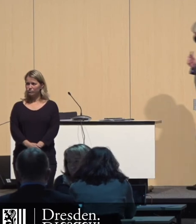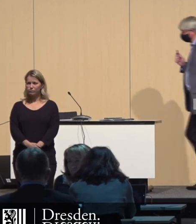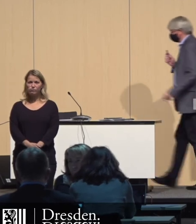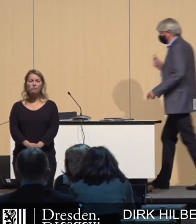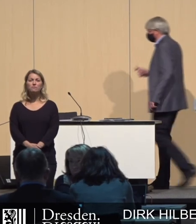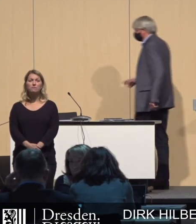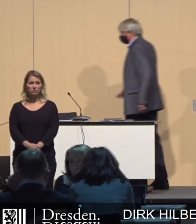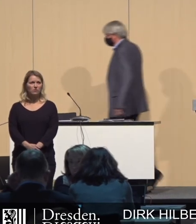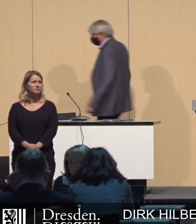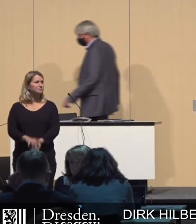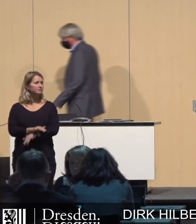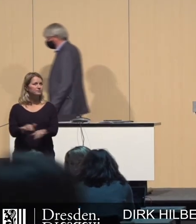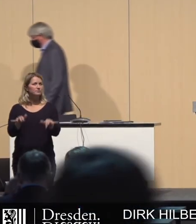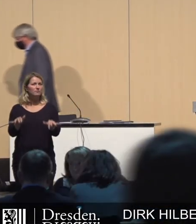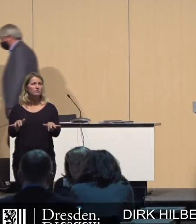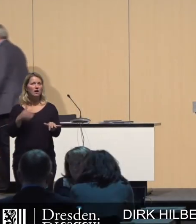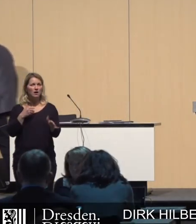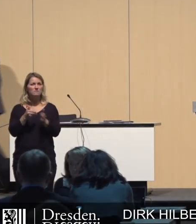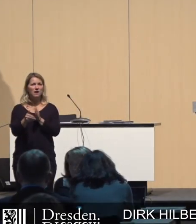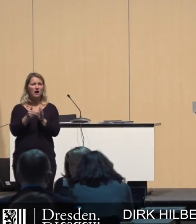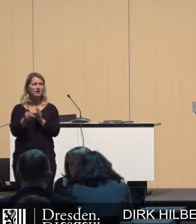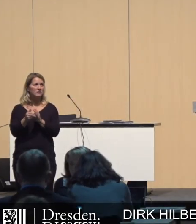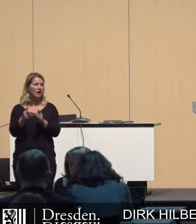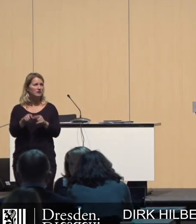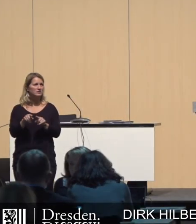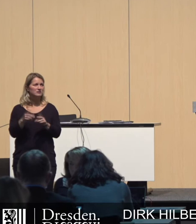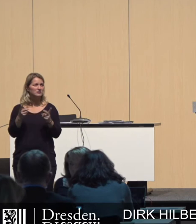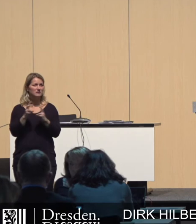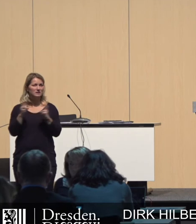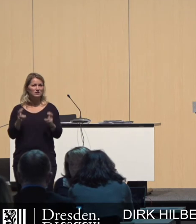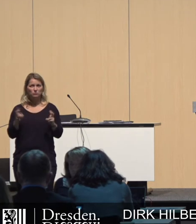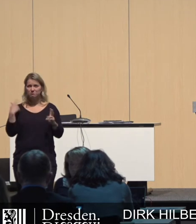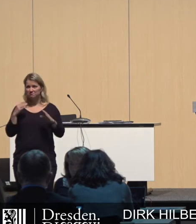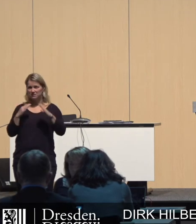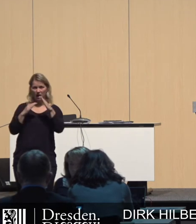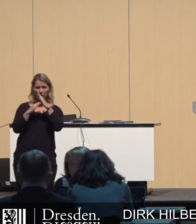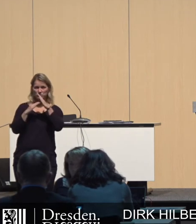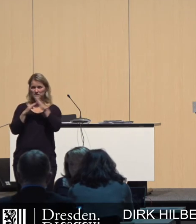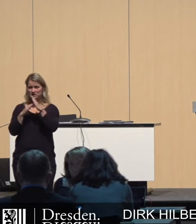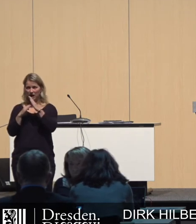So, sind Sie alle wieder da? Können wir fortsetzen mit der Sitzung? Hat Ihre Auszeit zu weiteren